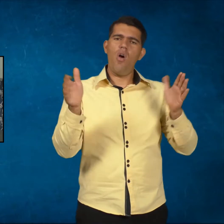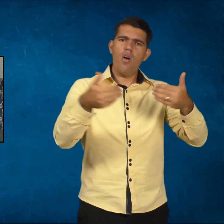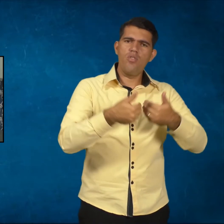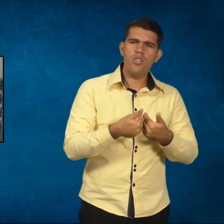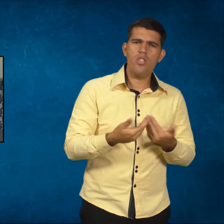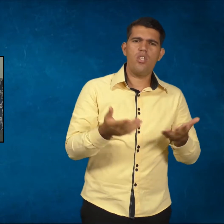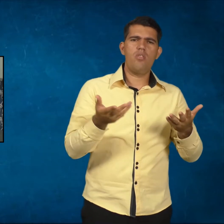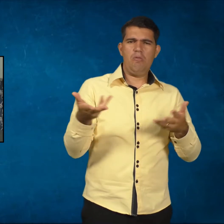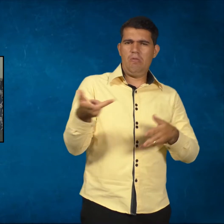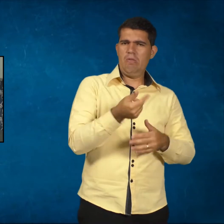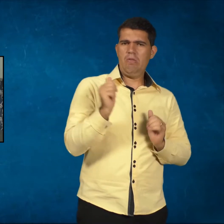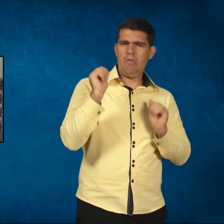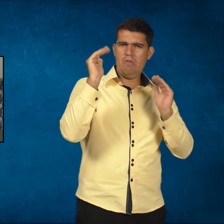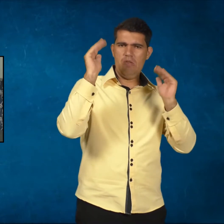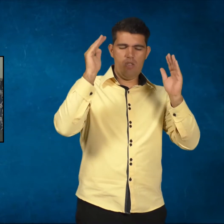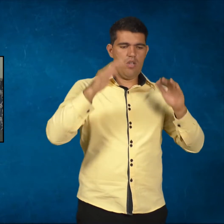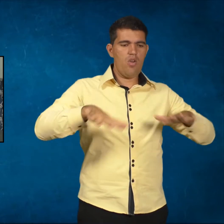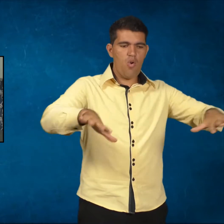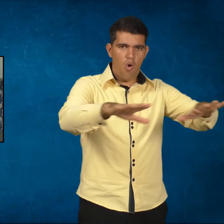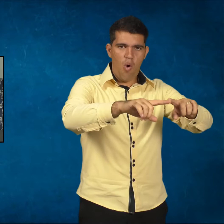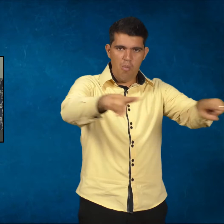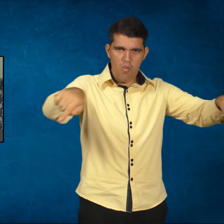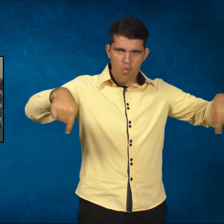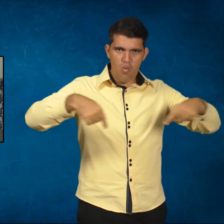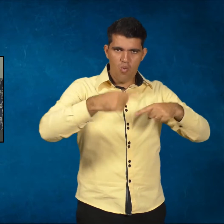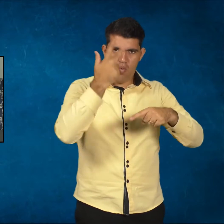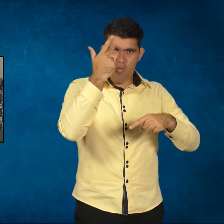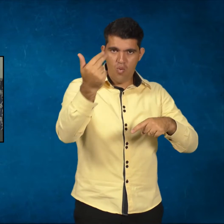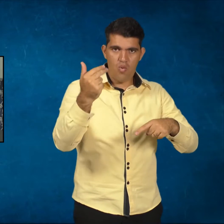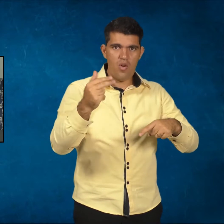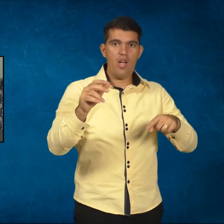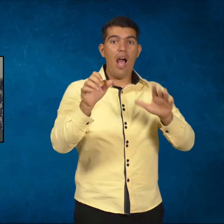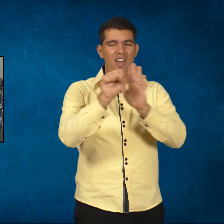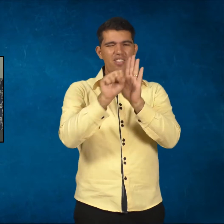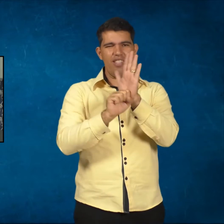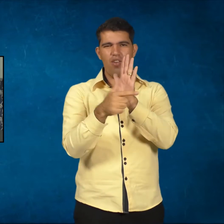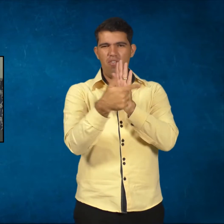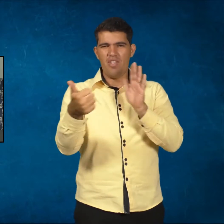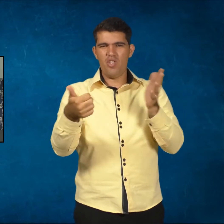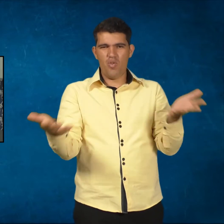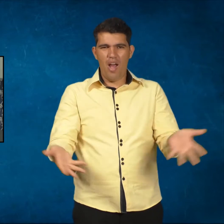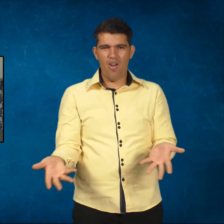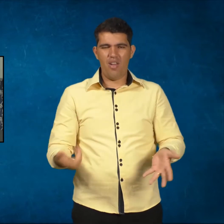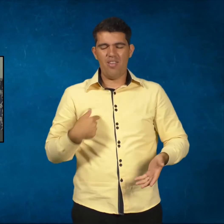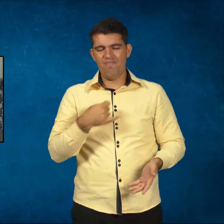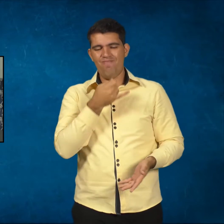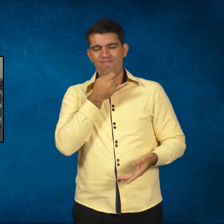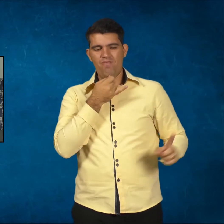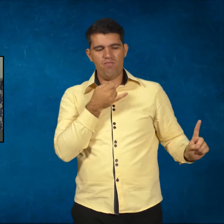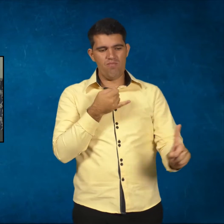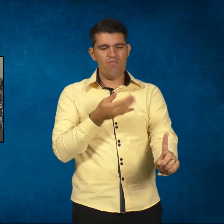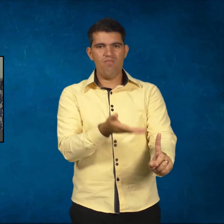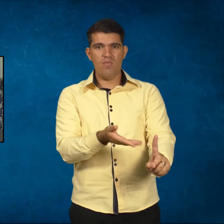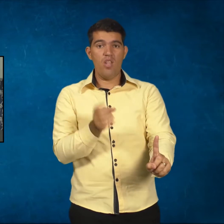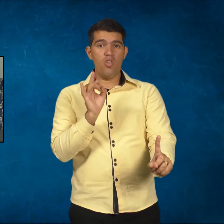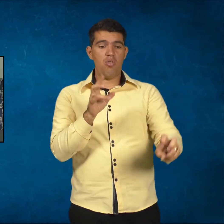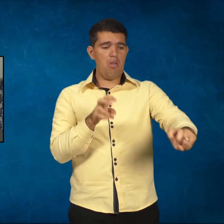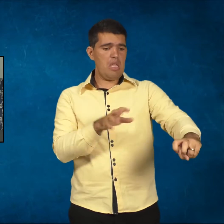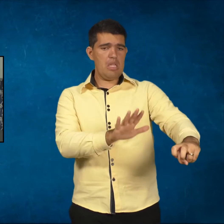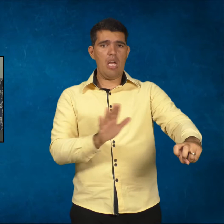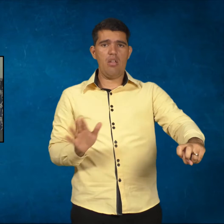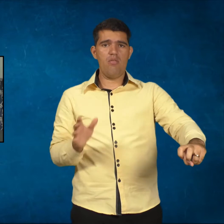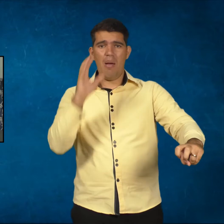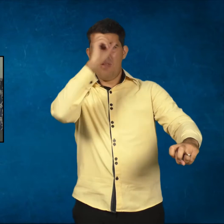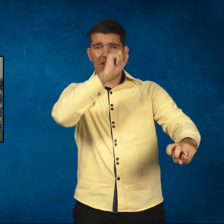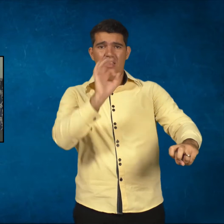classe comum, ainda que no século XXI, agora, eu fico muito triste porque às vezes ele está lá e ele só está ocupando o